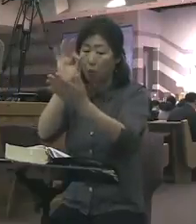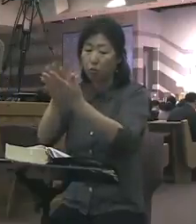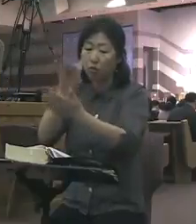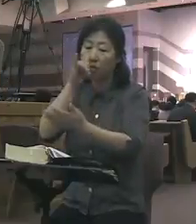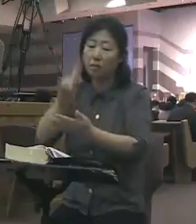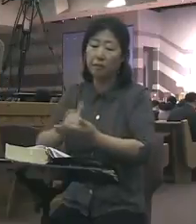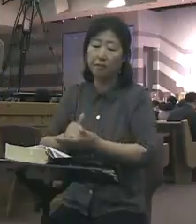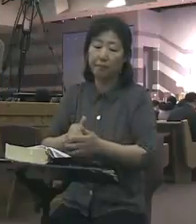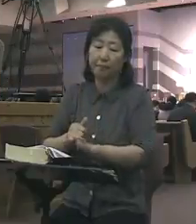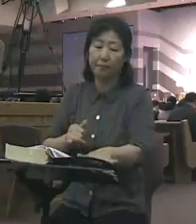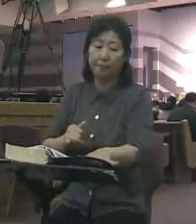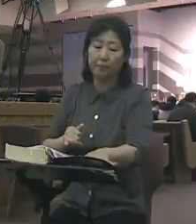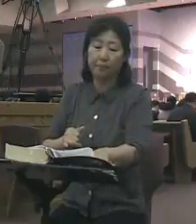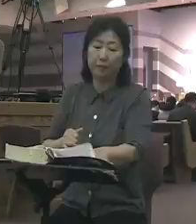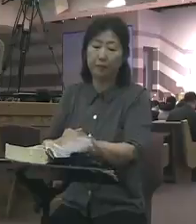여러분 잘 한번 생각해 보세요.